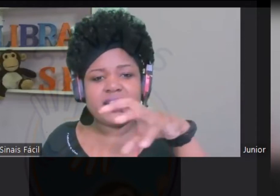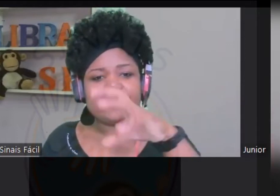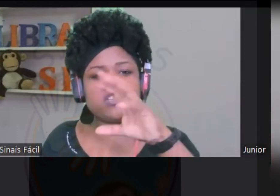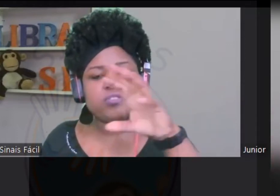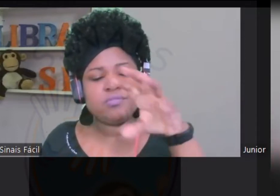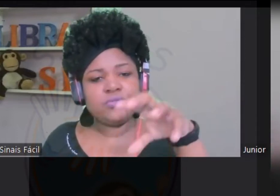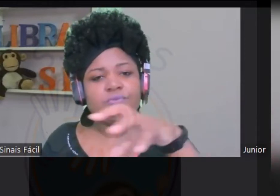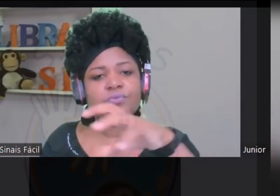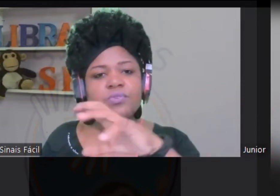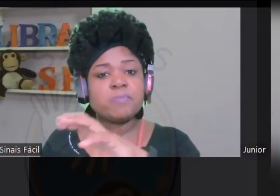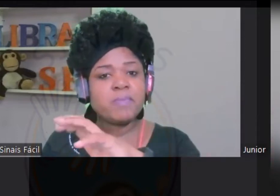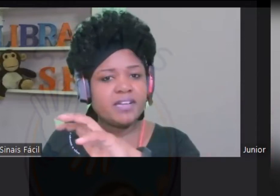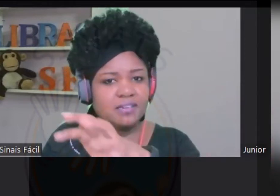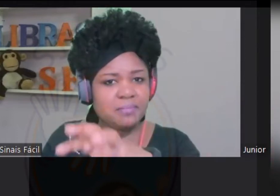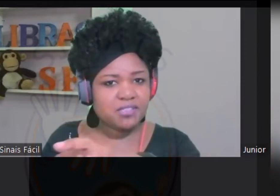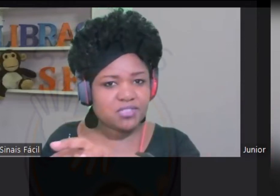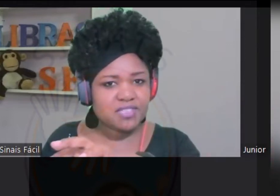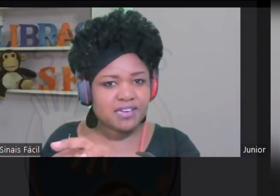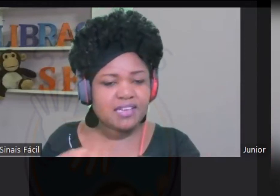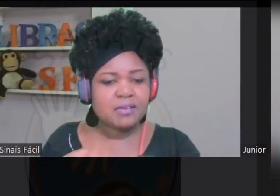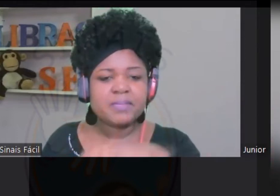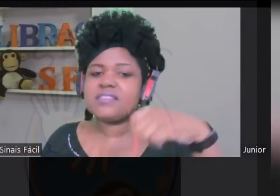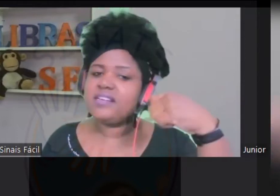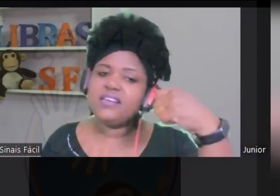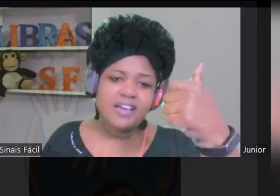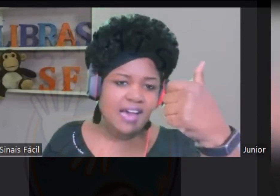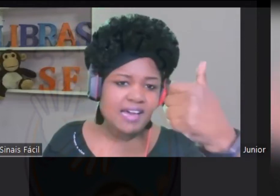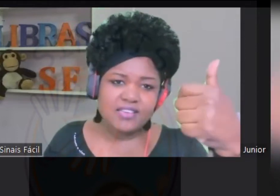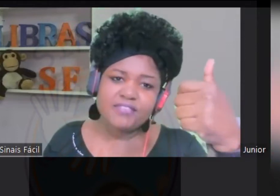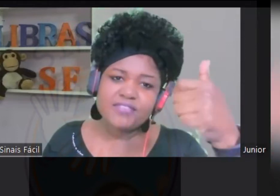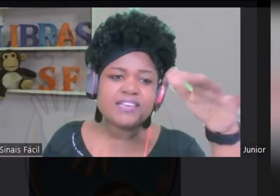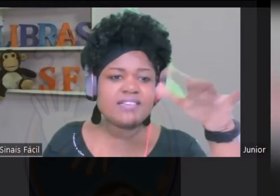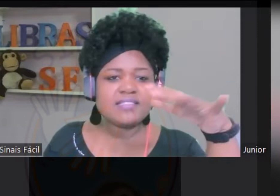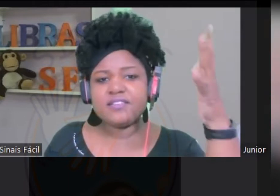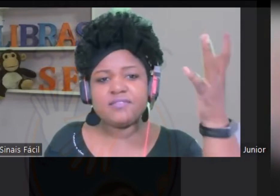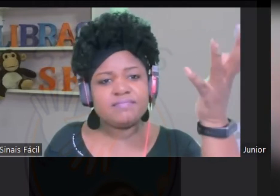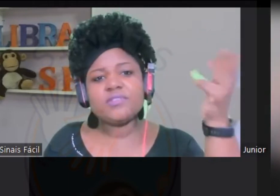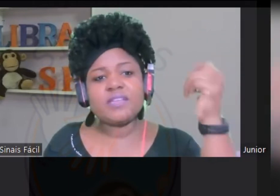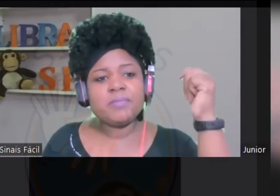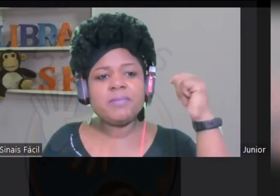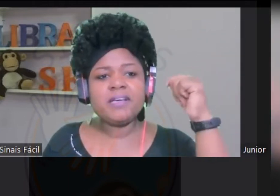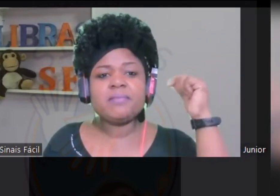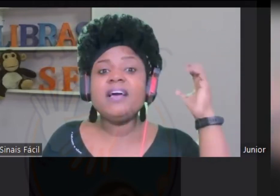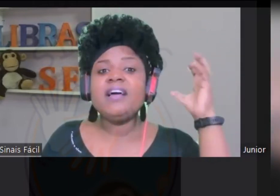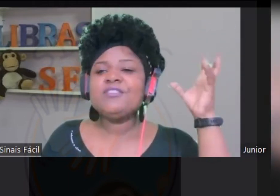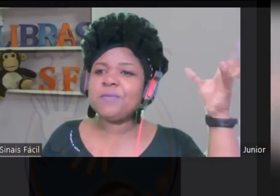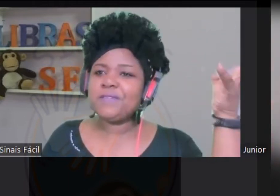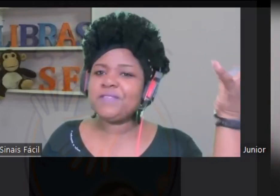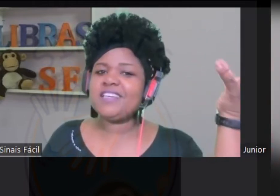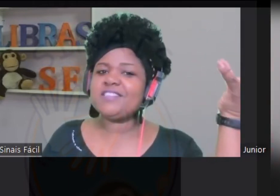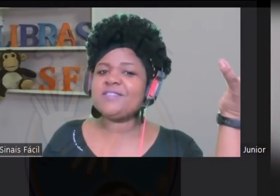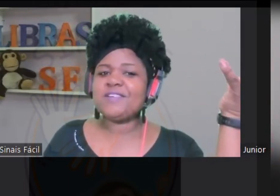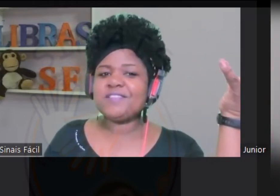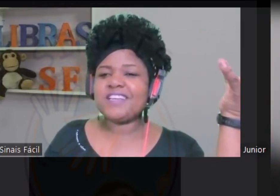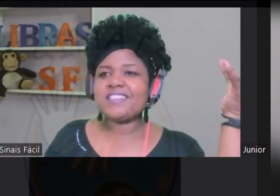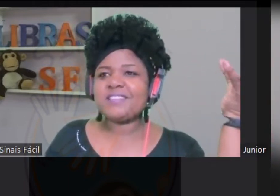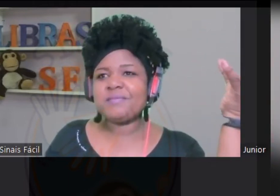gramática, a estrutura, os parâmetros da Libras, aí a variação não tem problema. No português isso não acontece